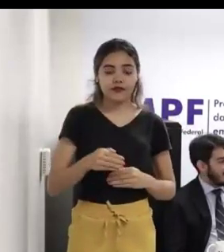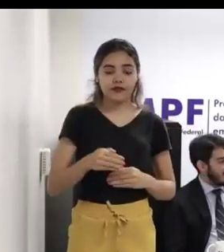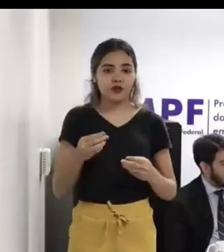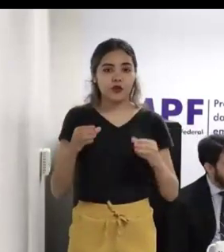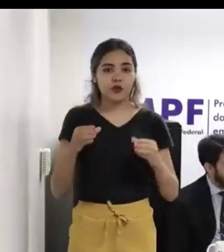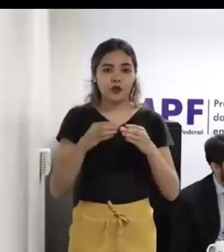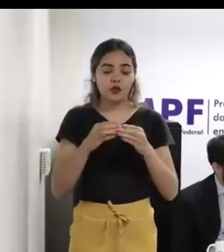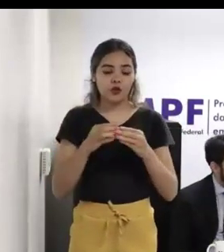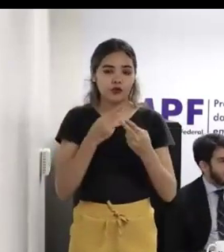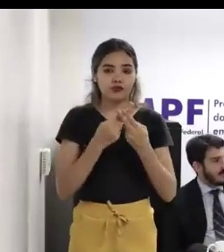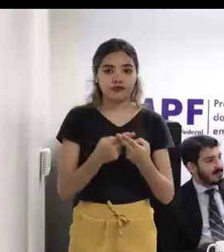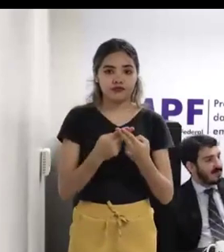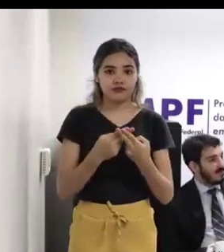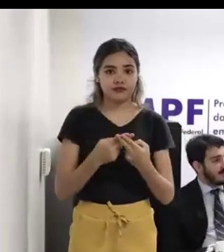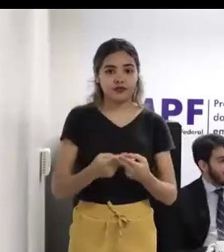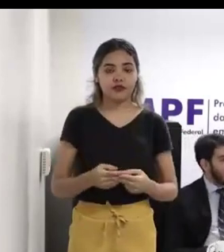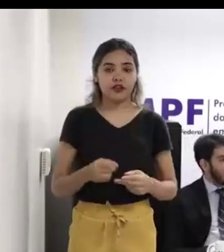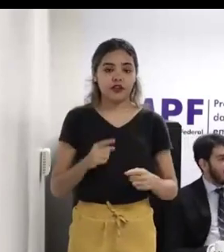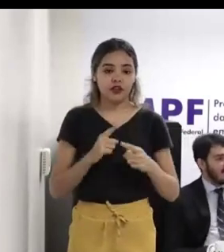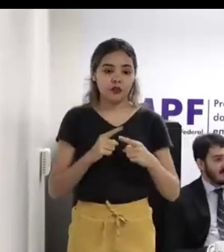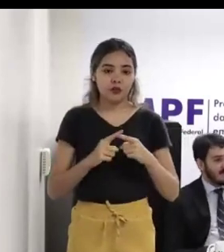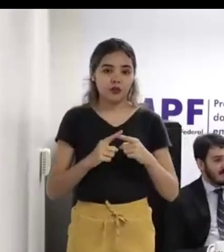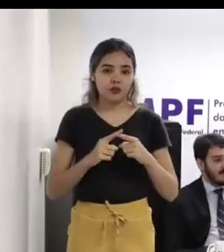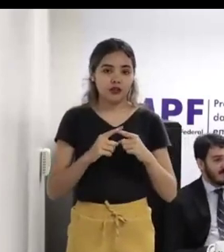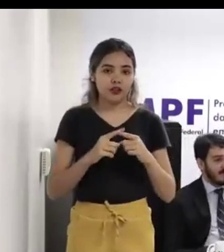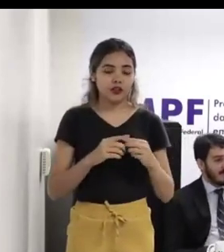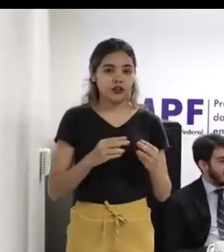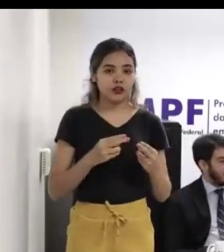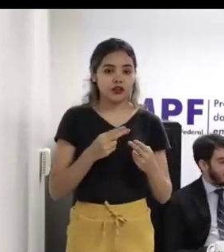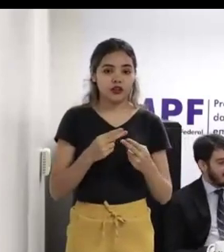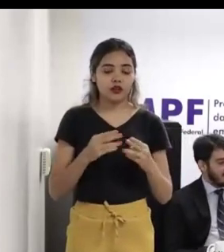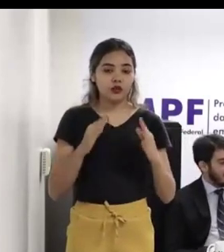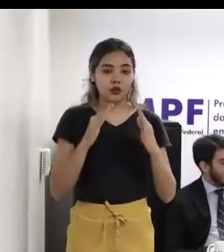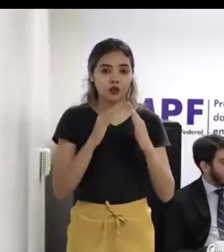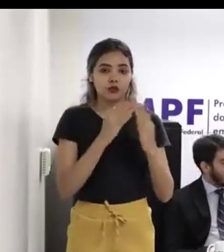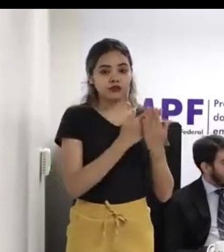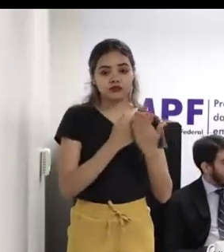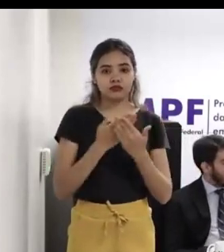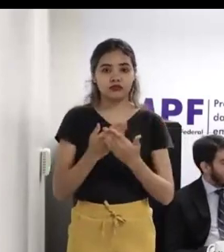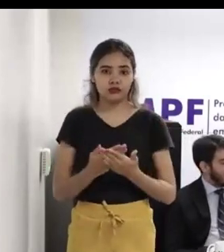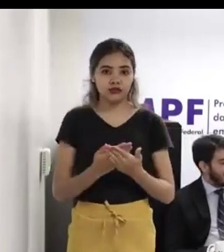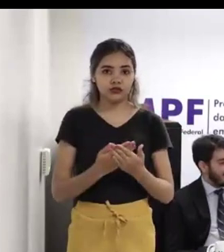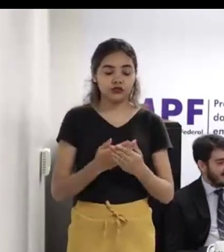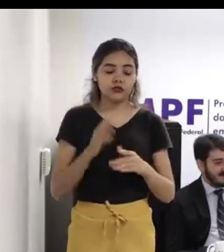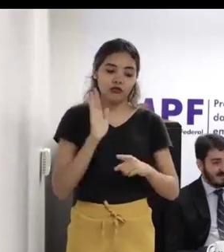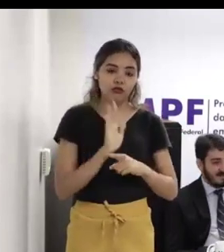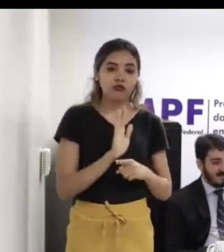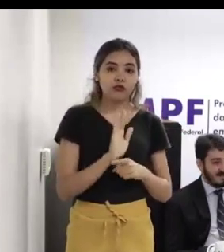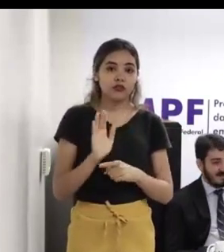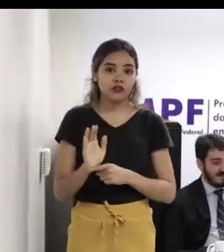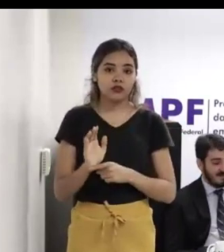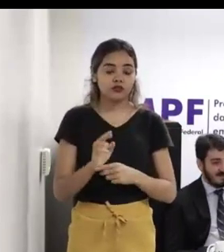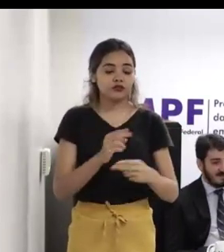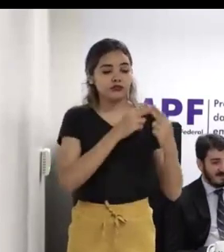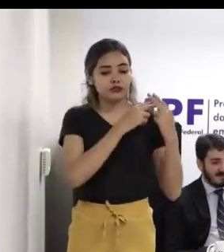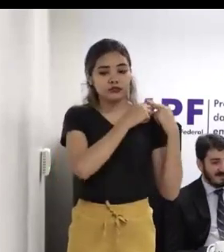que intuições têm né a responsabilidade em garantir a proteção integral das crianças e adolescentes